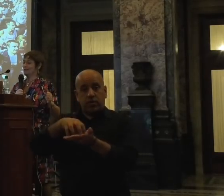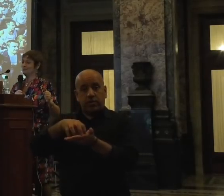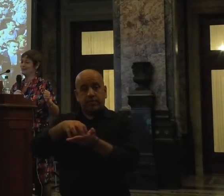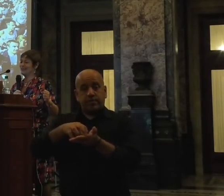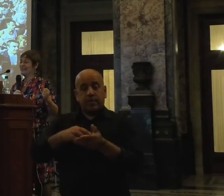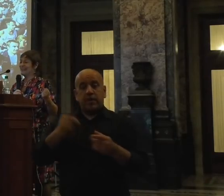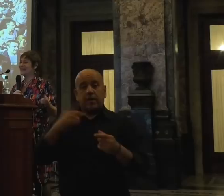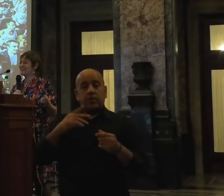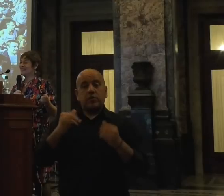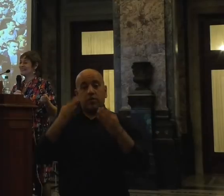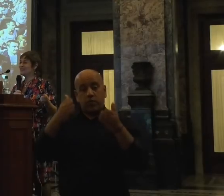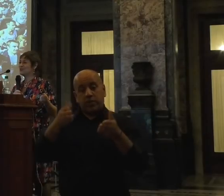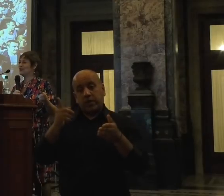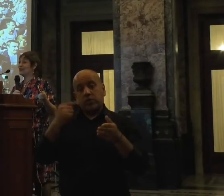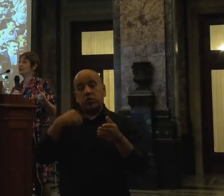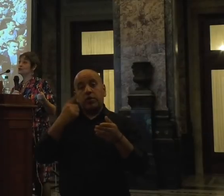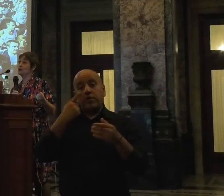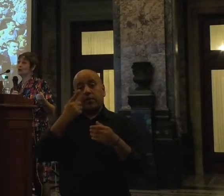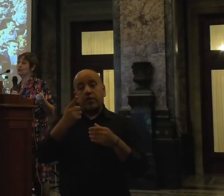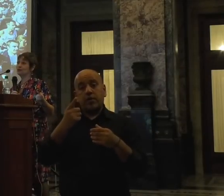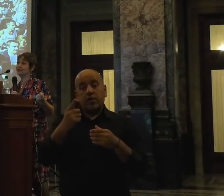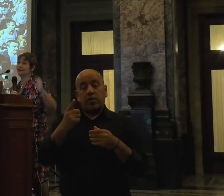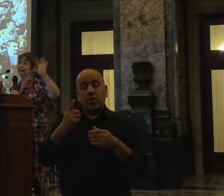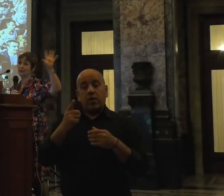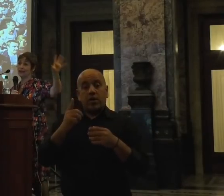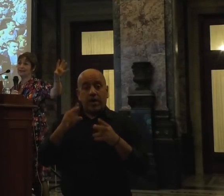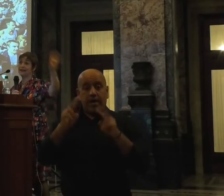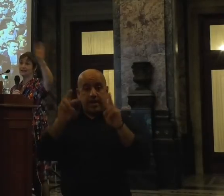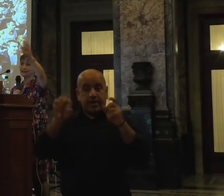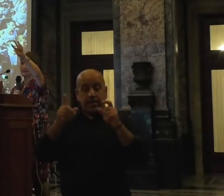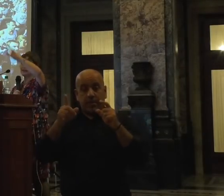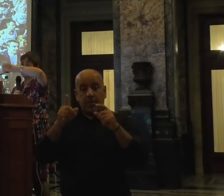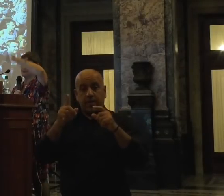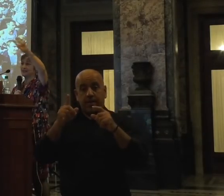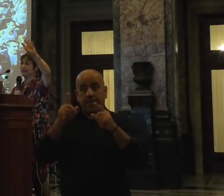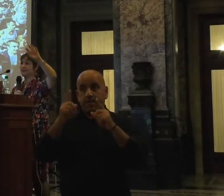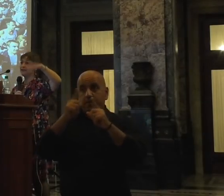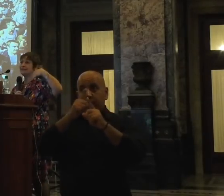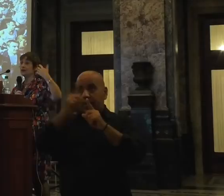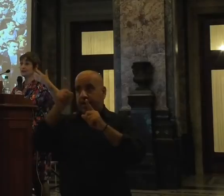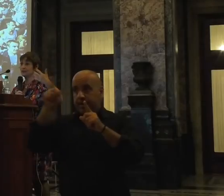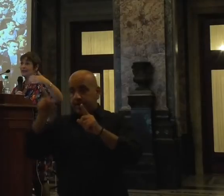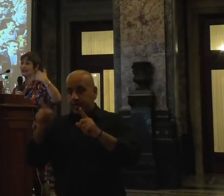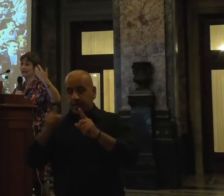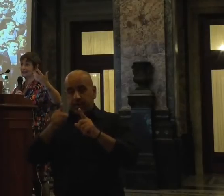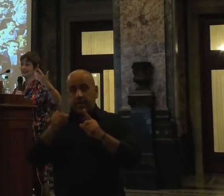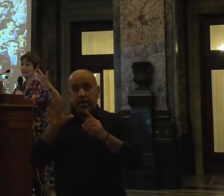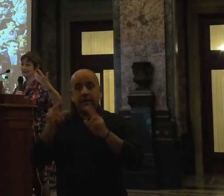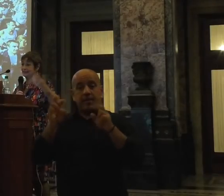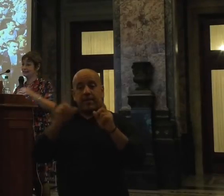puente Verrazano, perdón, y les había dicho que no solo podemos atender a localidades específicamente, sino también